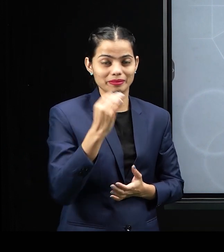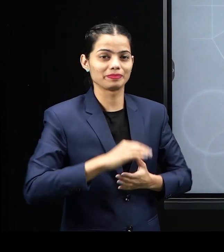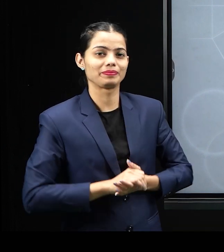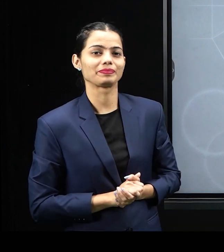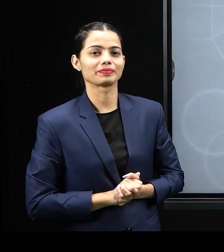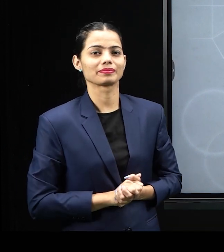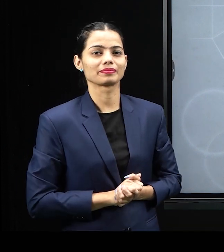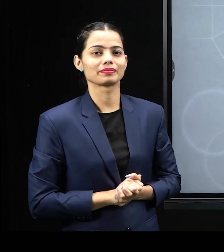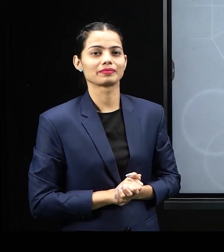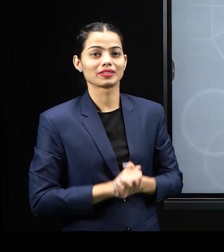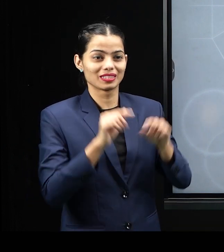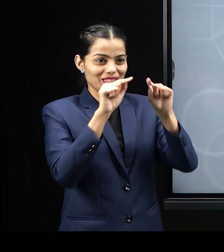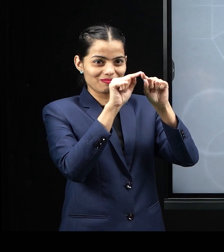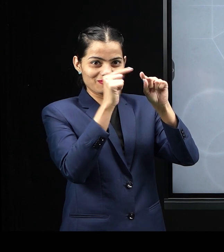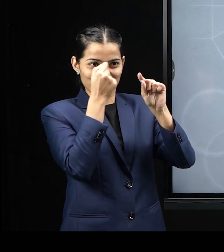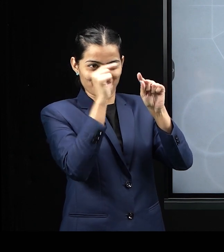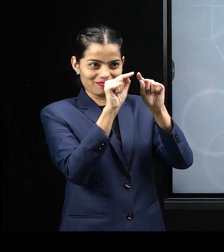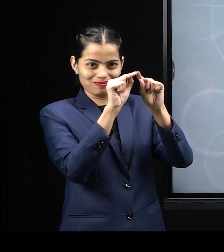ಸಂಖ್ಯೆಗಳು, ಪೂರ್ಣಾಂಕಗಳು,